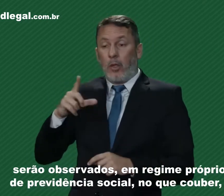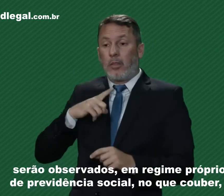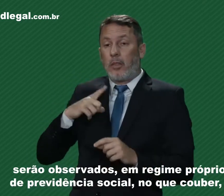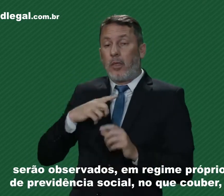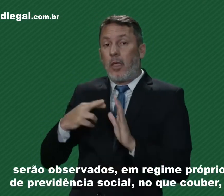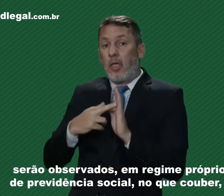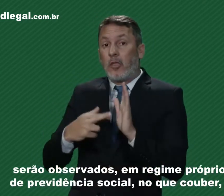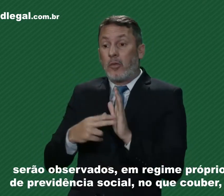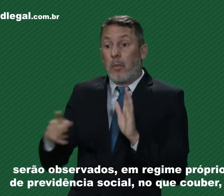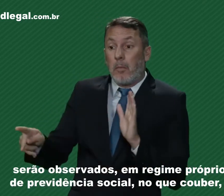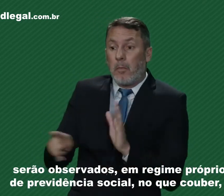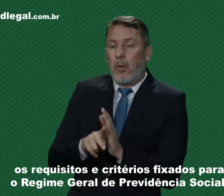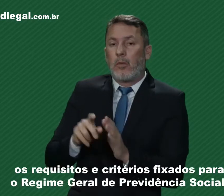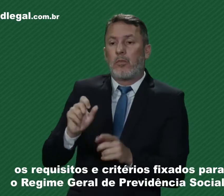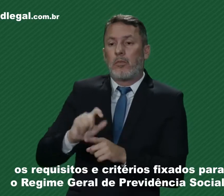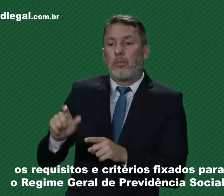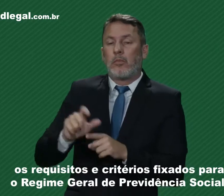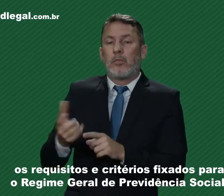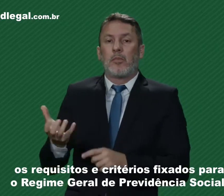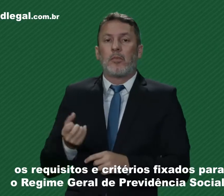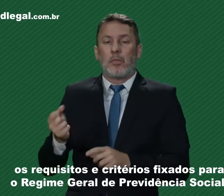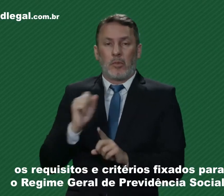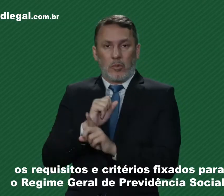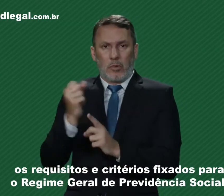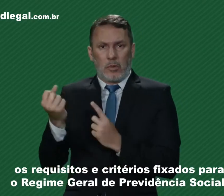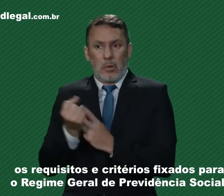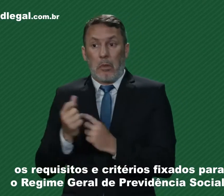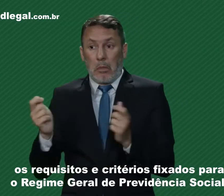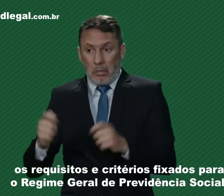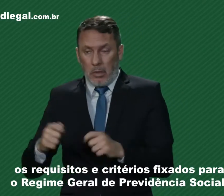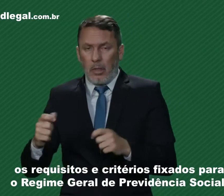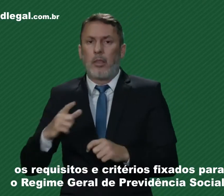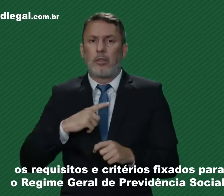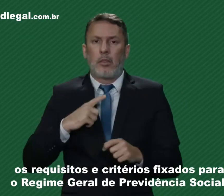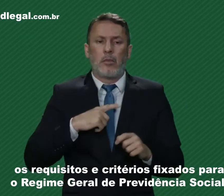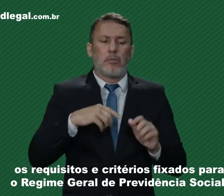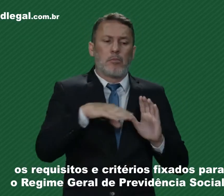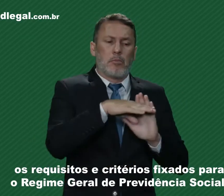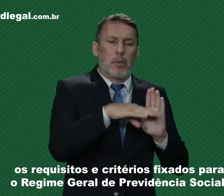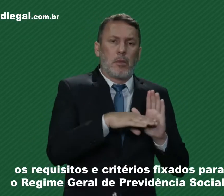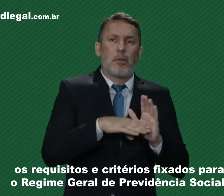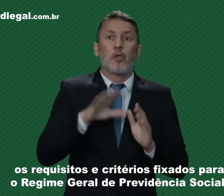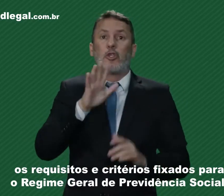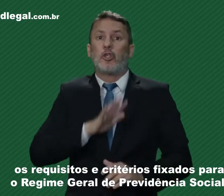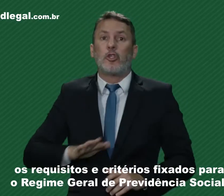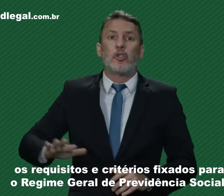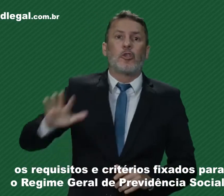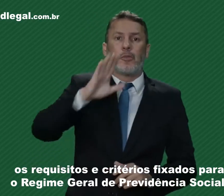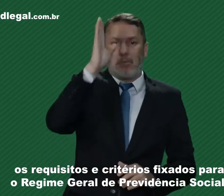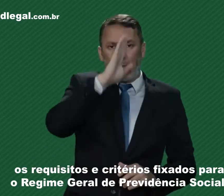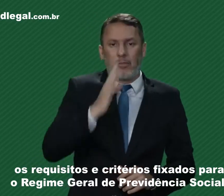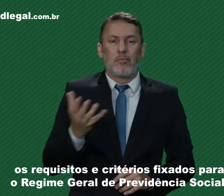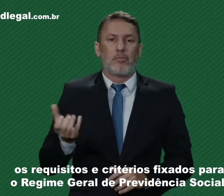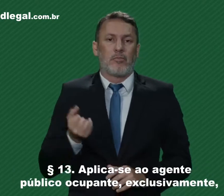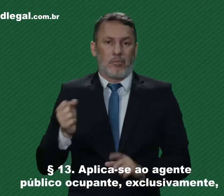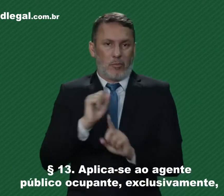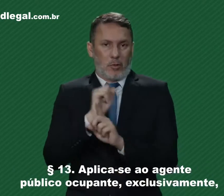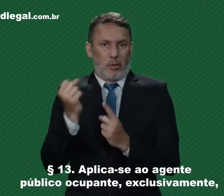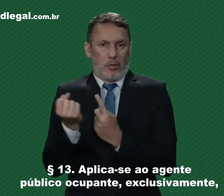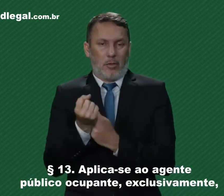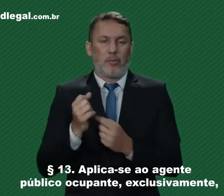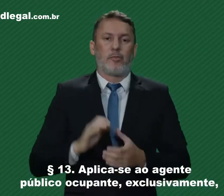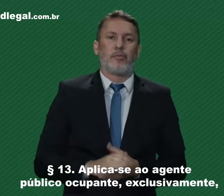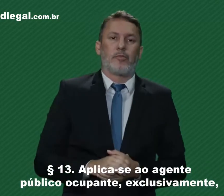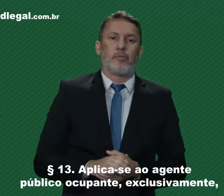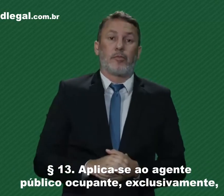previdência social, no que couber, os requisitos e critérios fixados para o regime geral de previdência social.